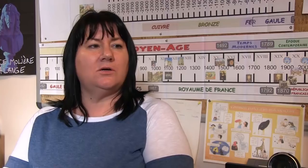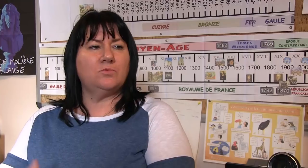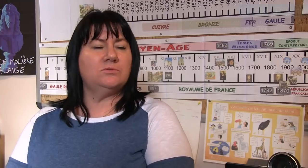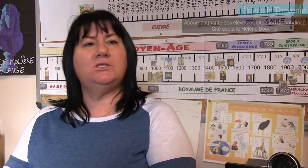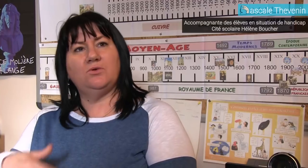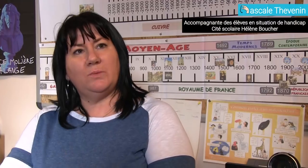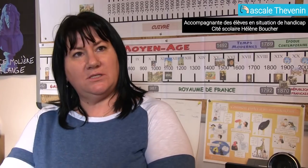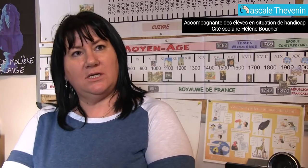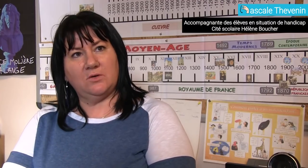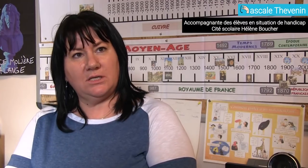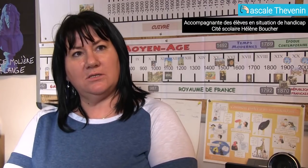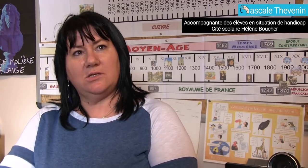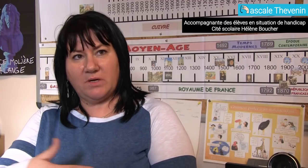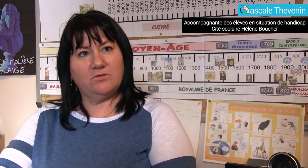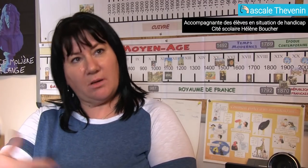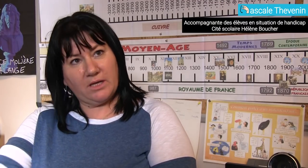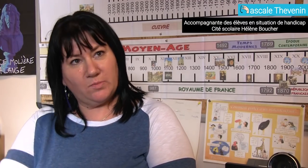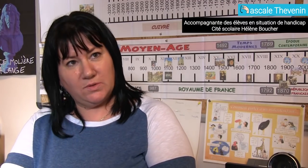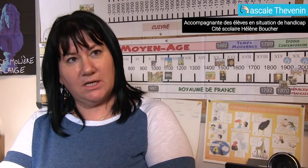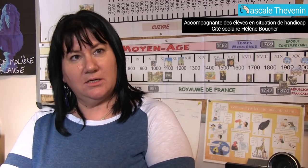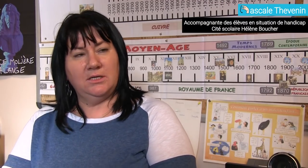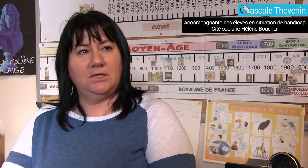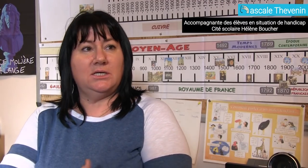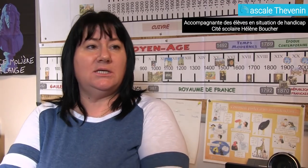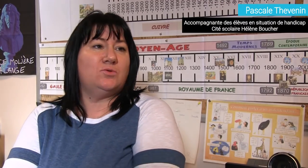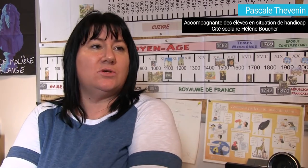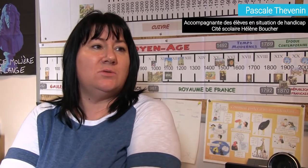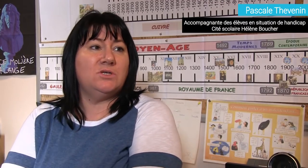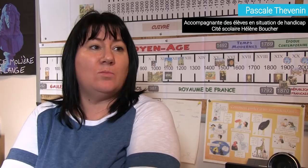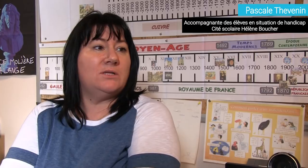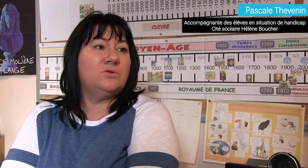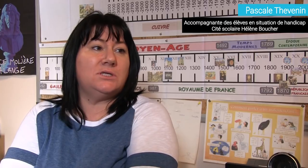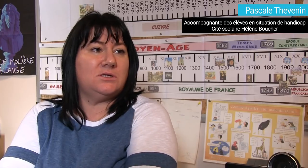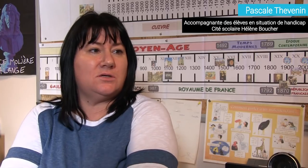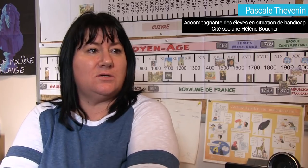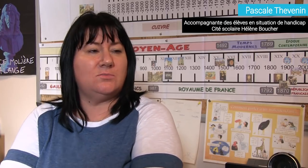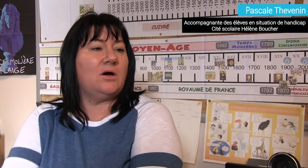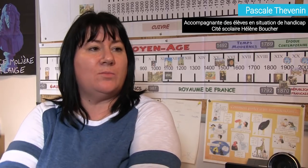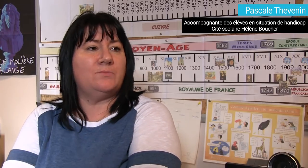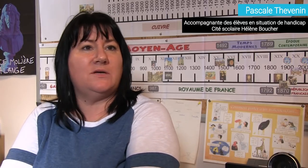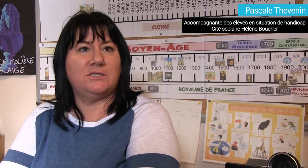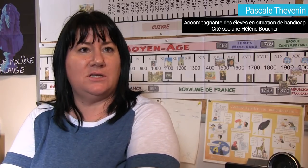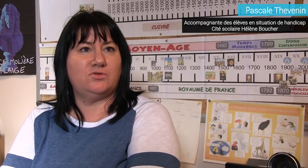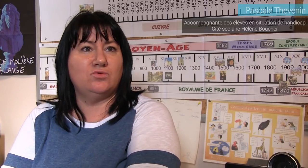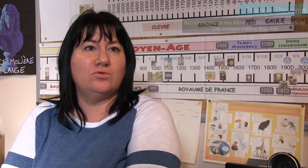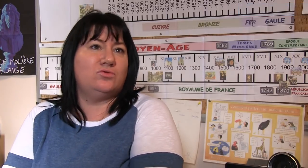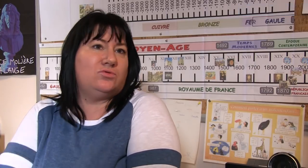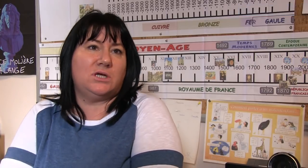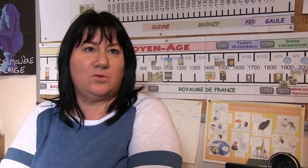Comme mon audition baisse d'année en année,'était prévu que j'apprenne plus tard. Et il y a deux ans et demi, on m'a mis avec des élèves sourds, donc du coup, ça a été